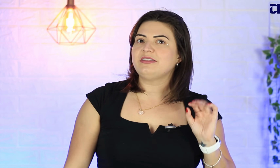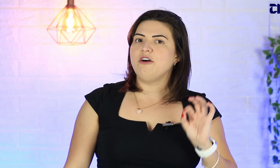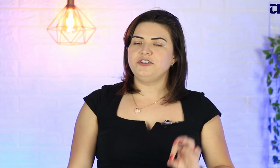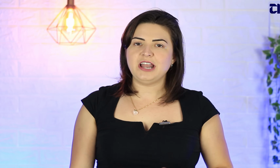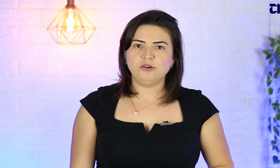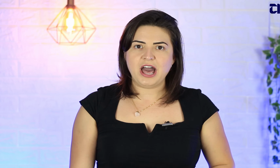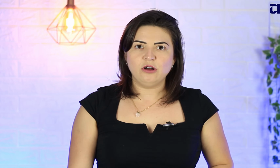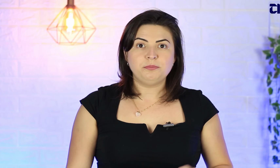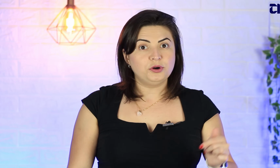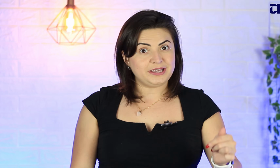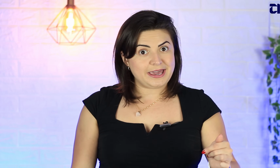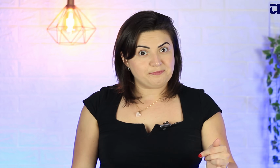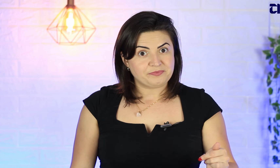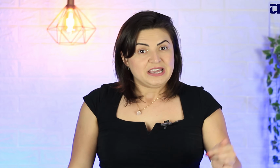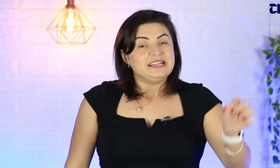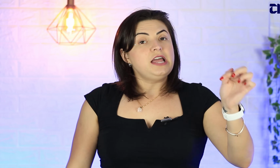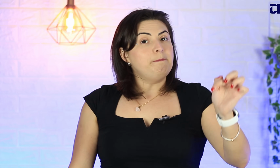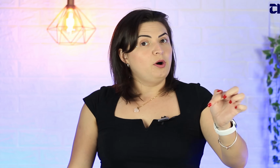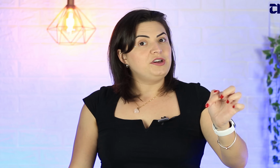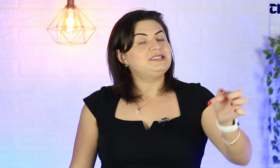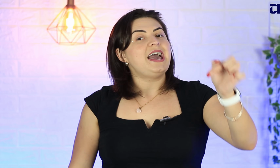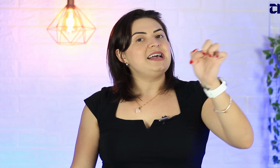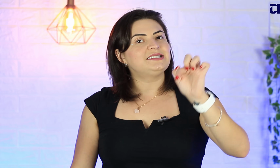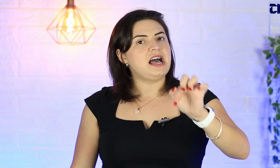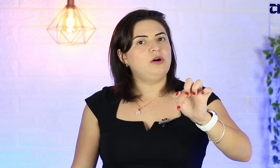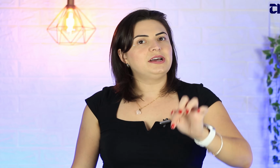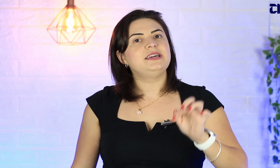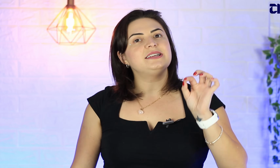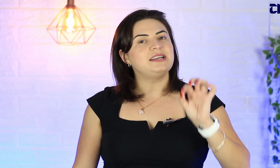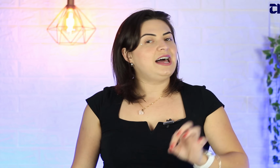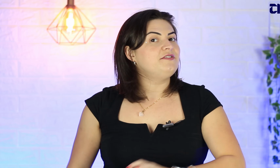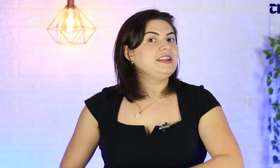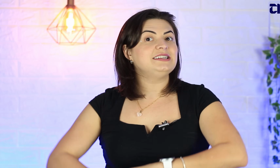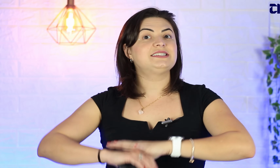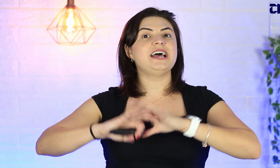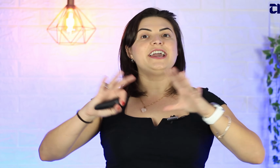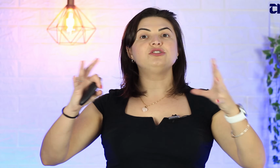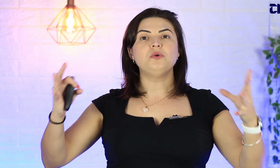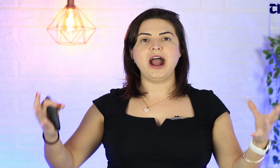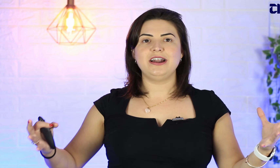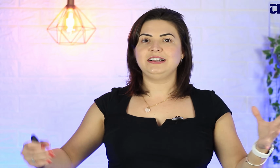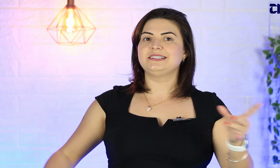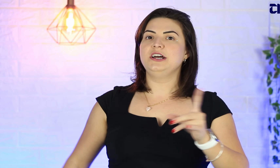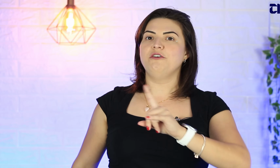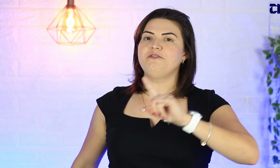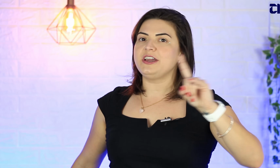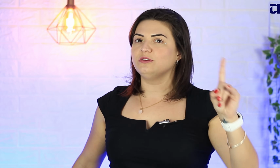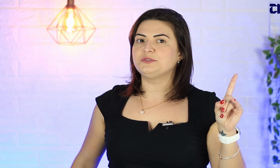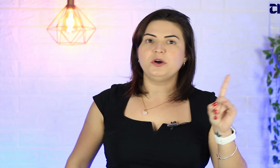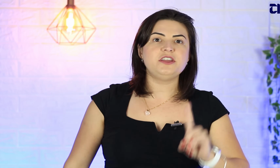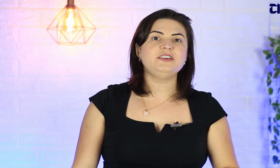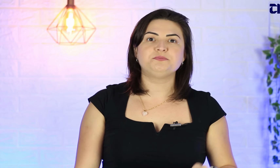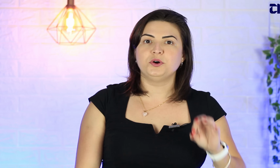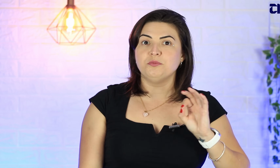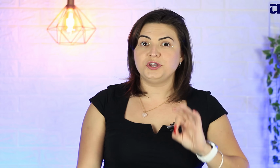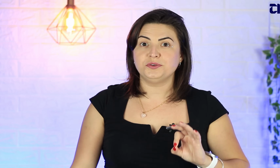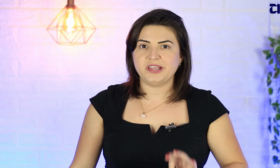até o final da aula, porque depois, essa aula aqui, essa live, elas saem do ar. Elas não ficam disponíveis por muito